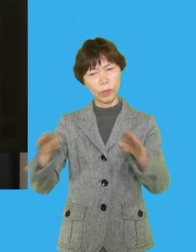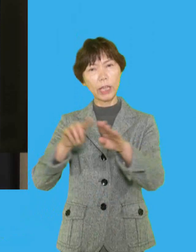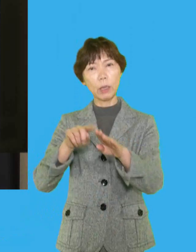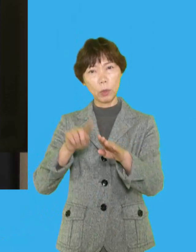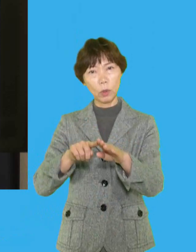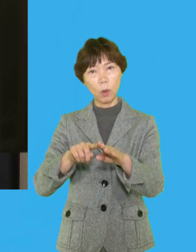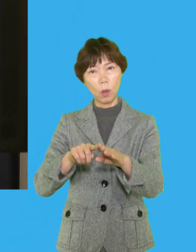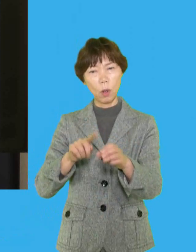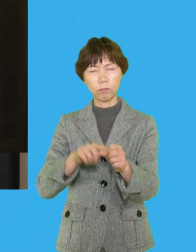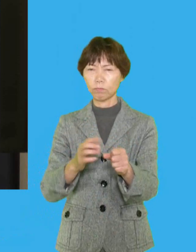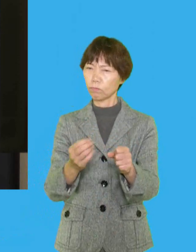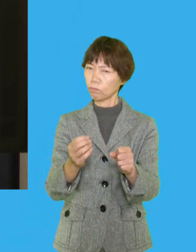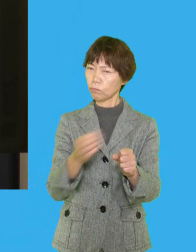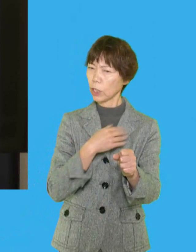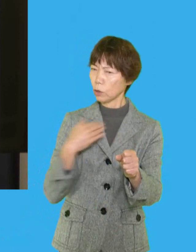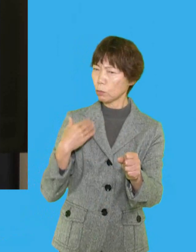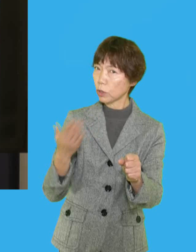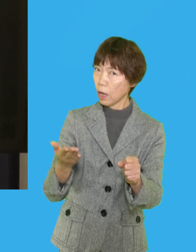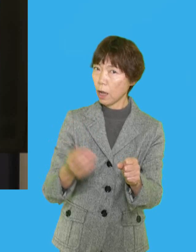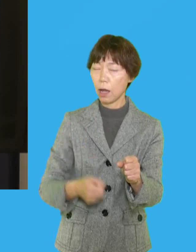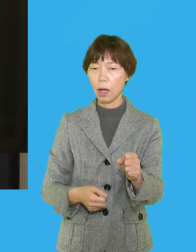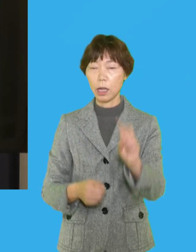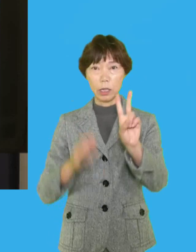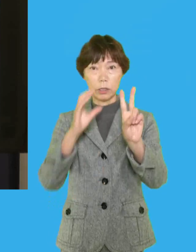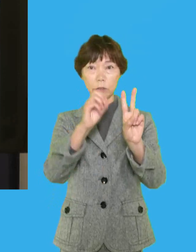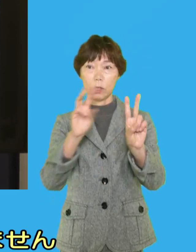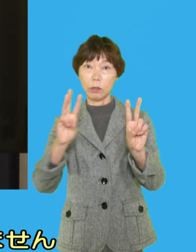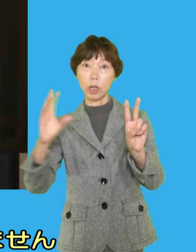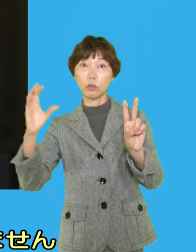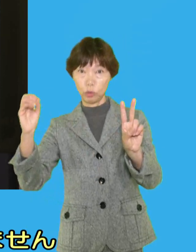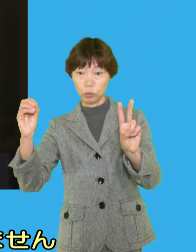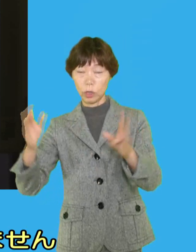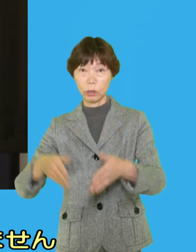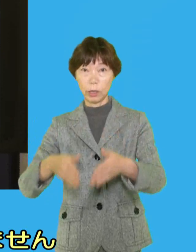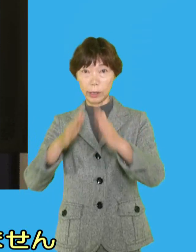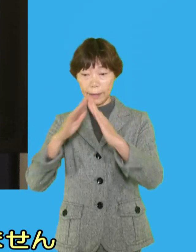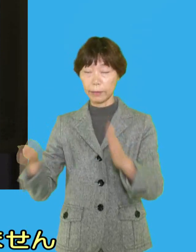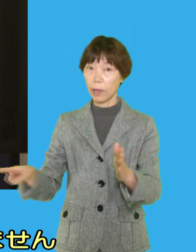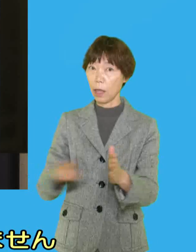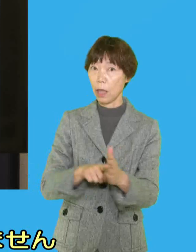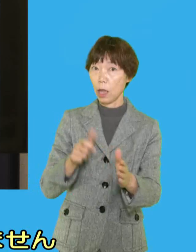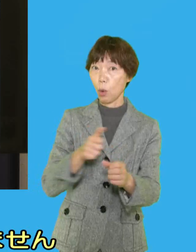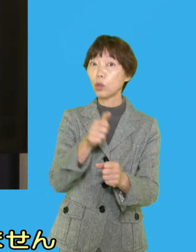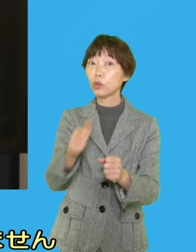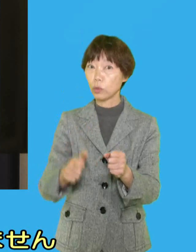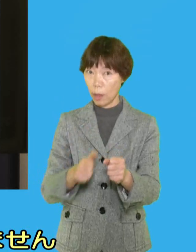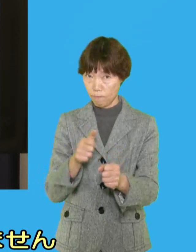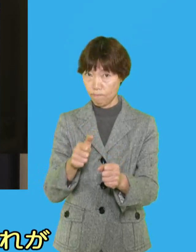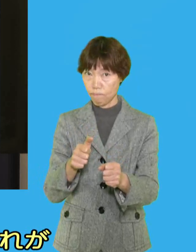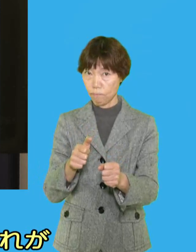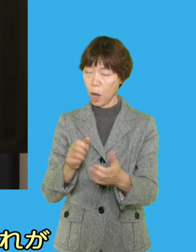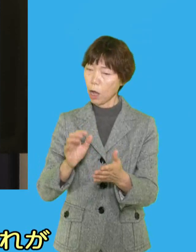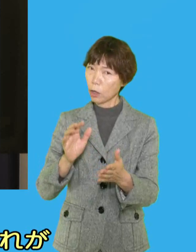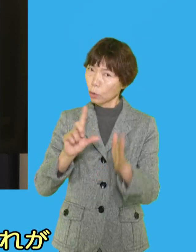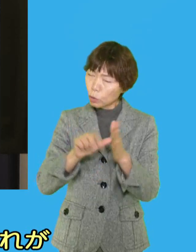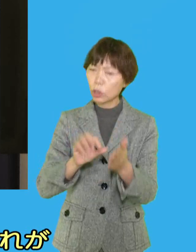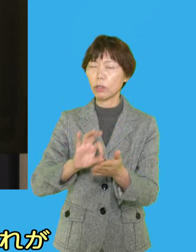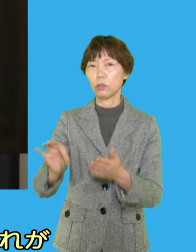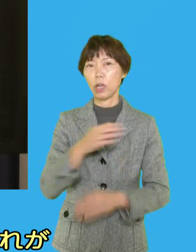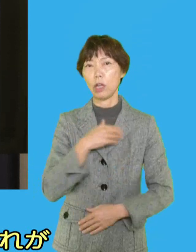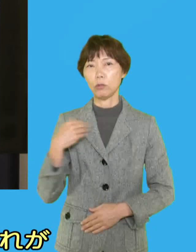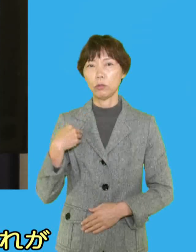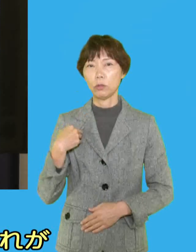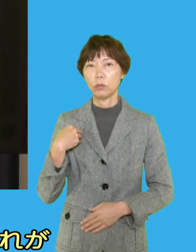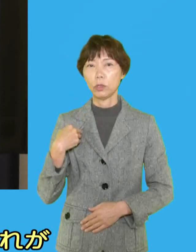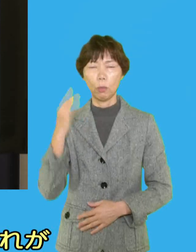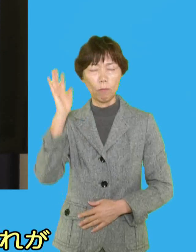が、2030年の時点で築50年ということですから、もう少し活用できるのかもしれませんが、いずれにしても50年経